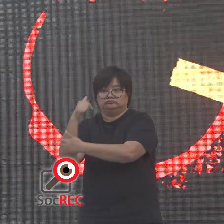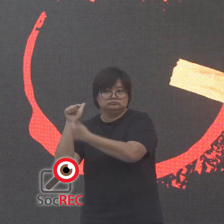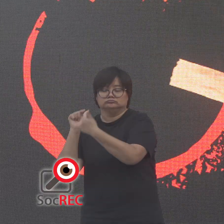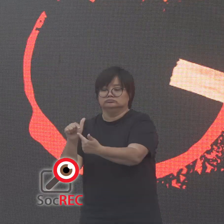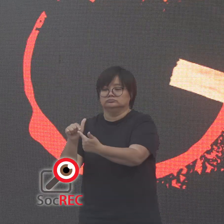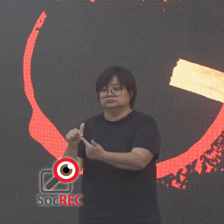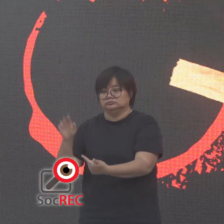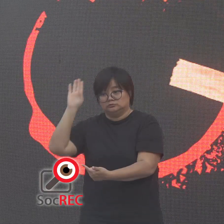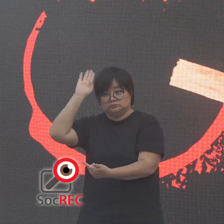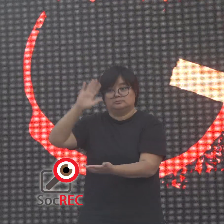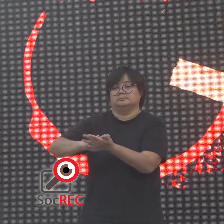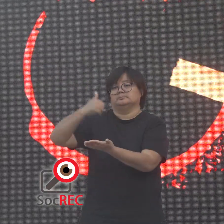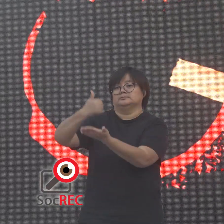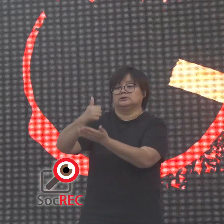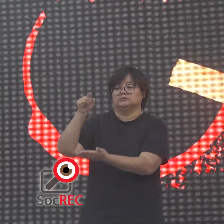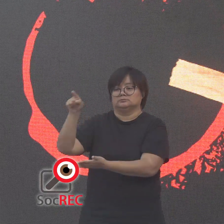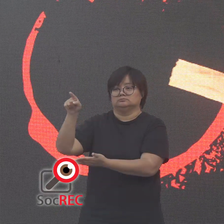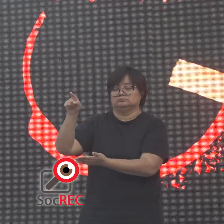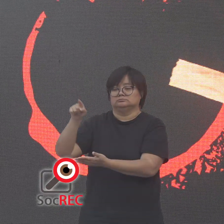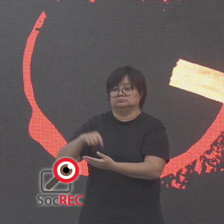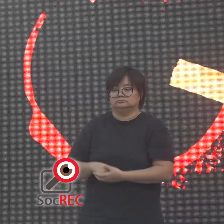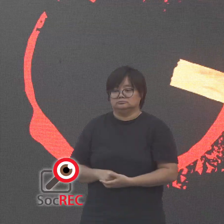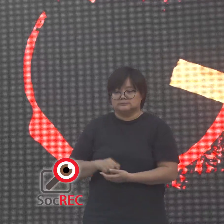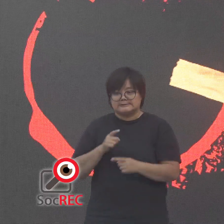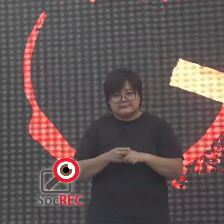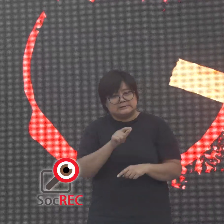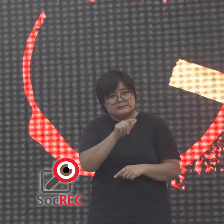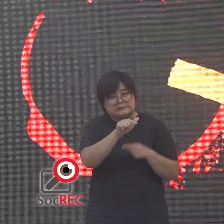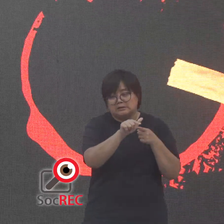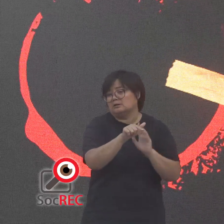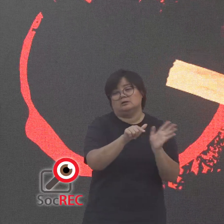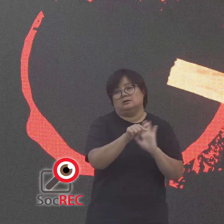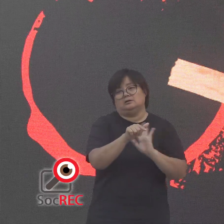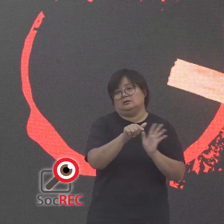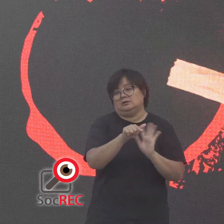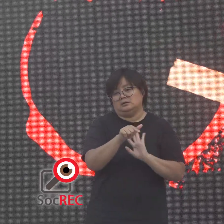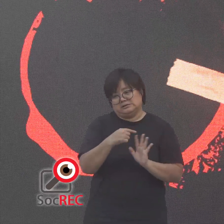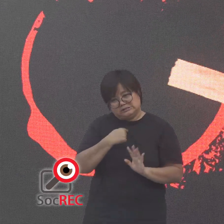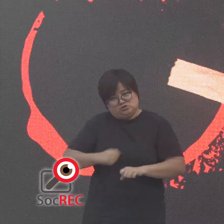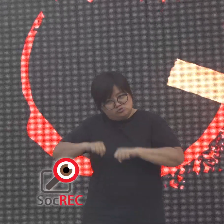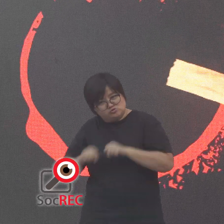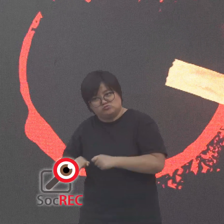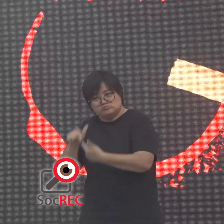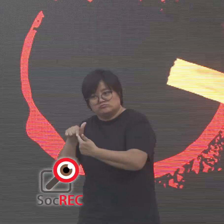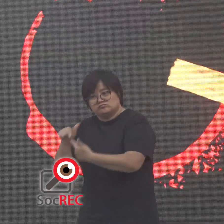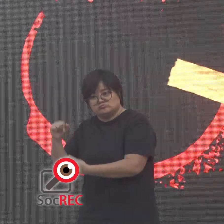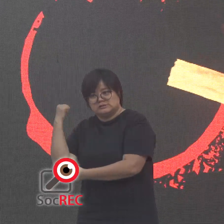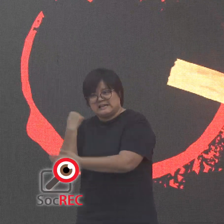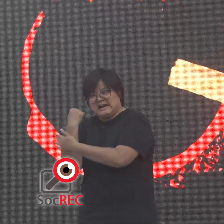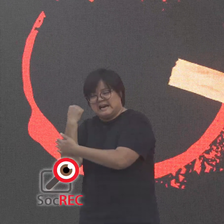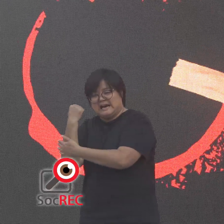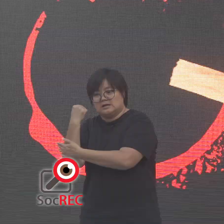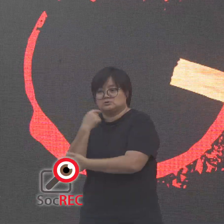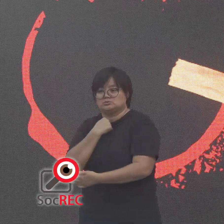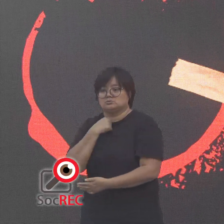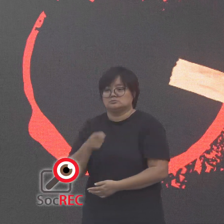以不用羨慕，只要繼續堅持下去，繼續戰鬥，我堅信我們香港